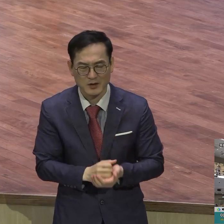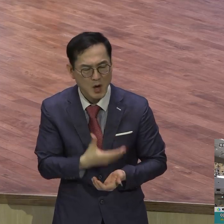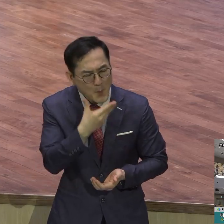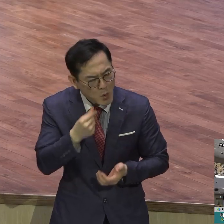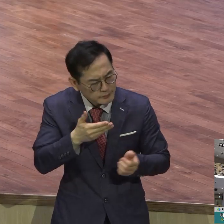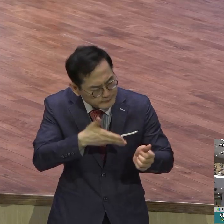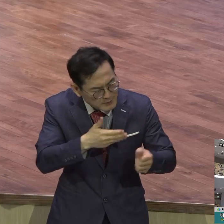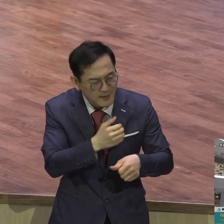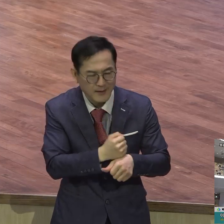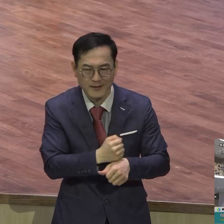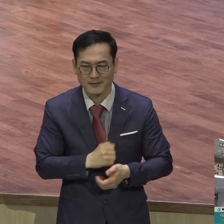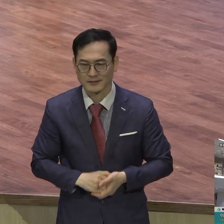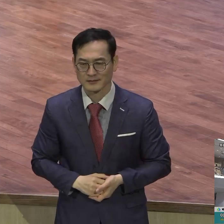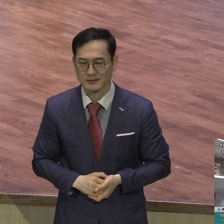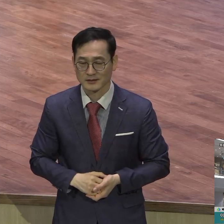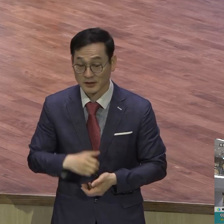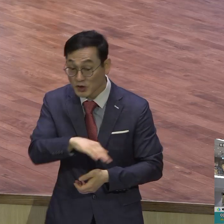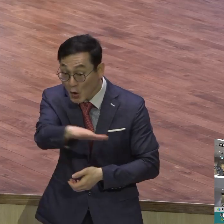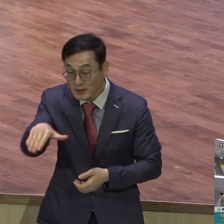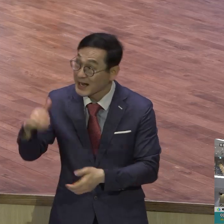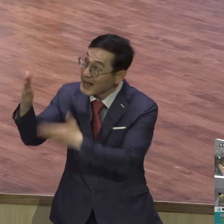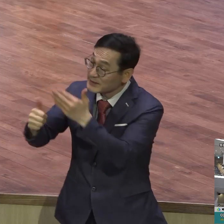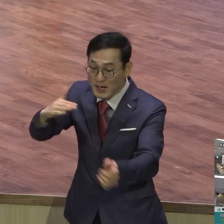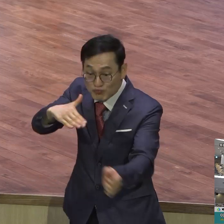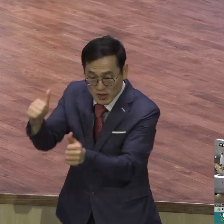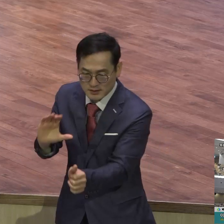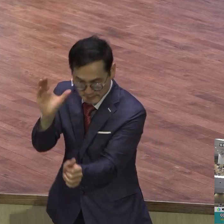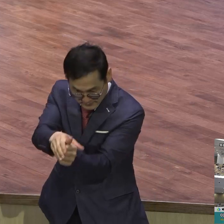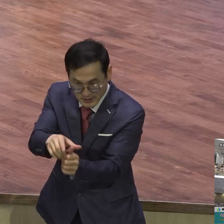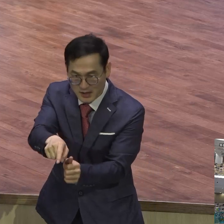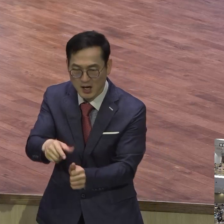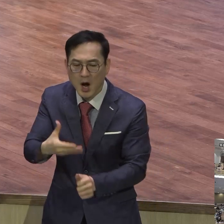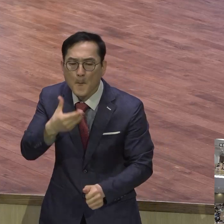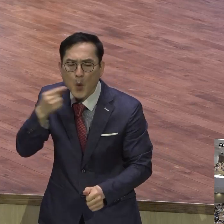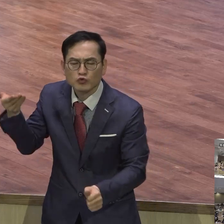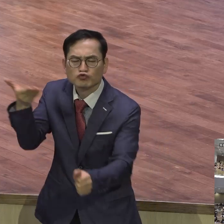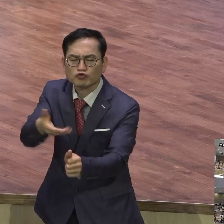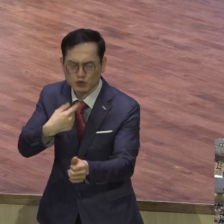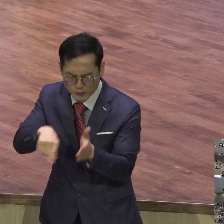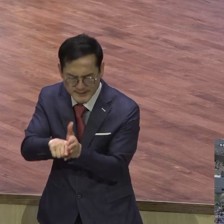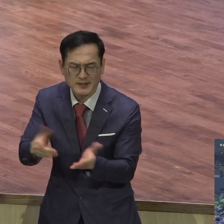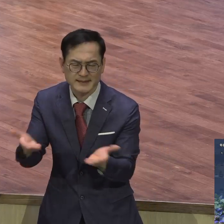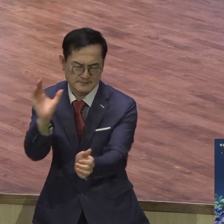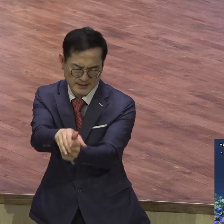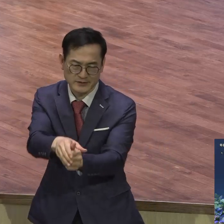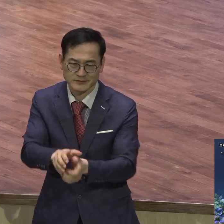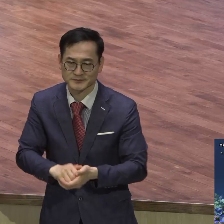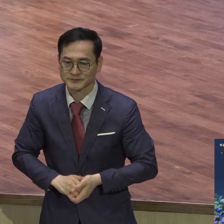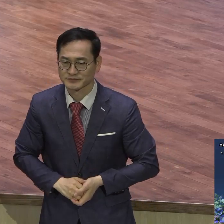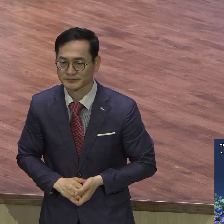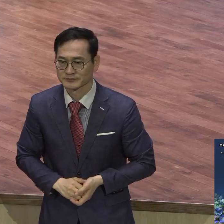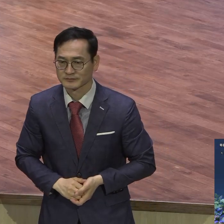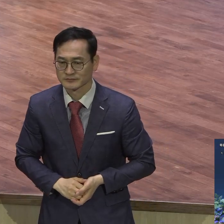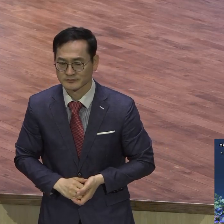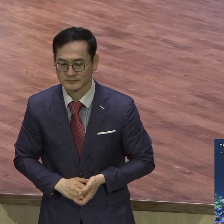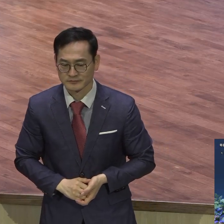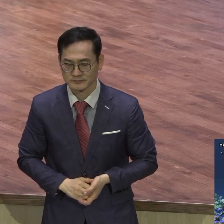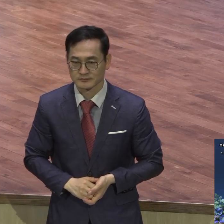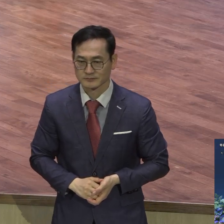너희가 불의심을 받았으니 이는 복을 이어 받게 하려 하심이라. 복음으로 장세기 3장의